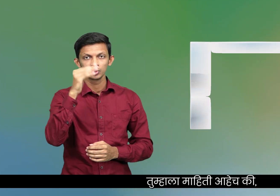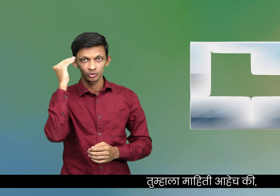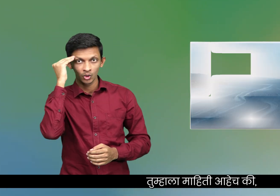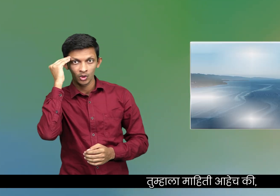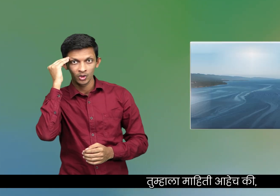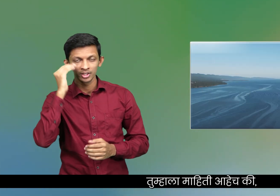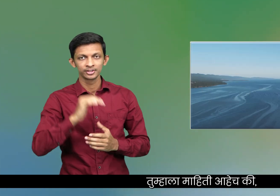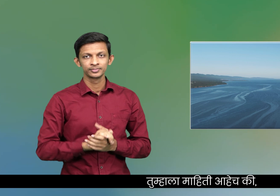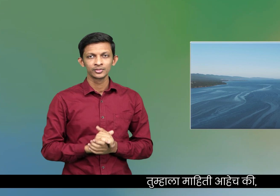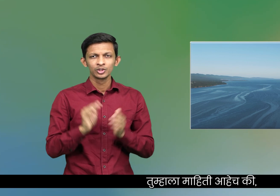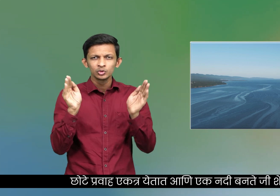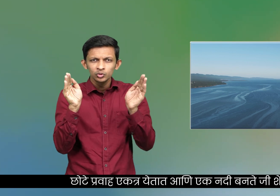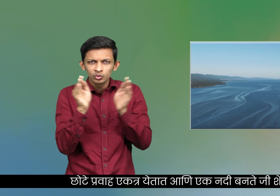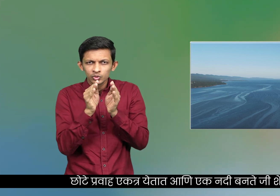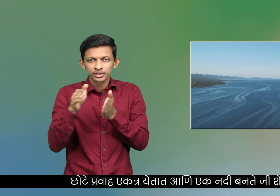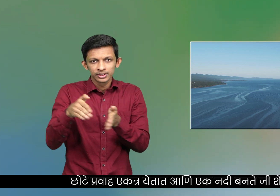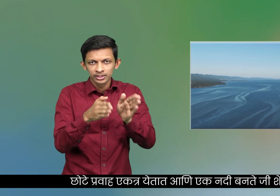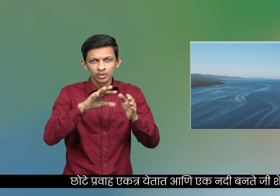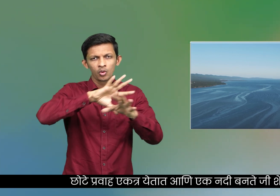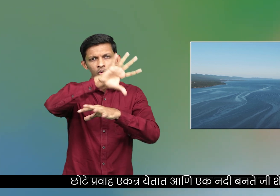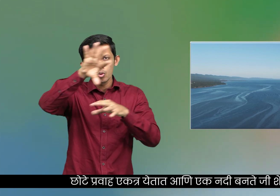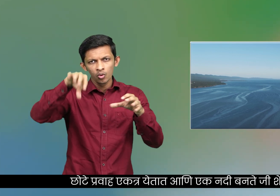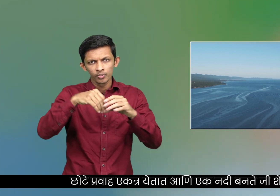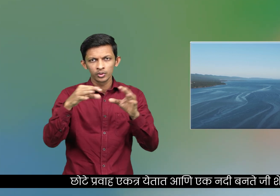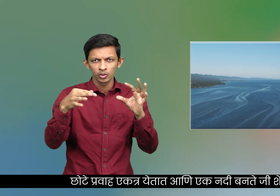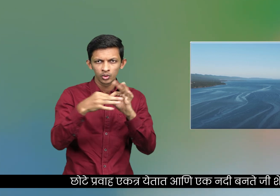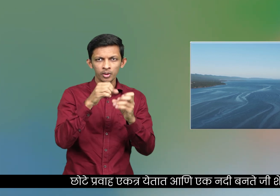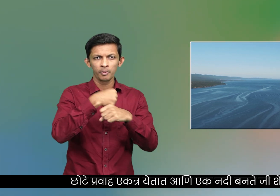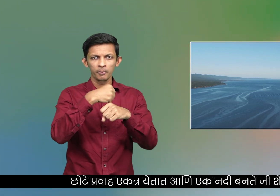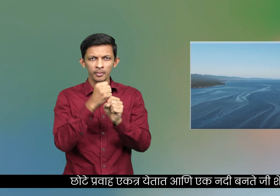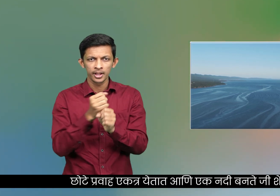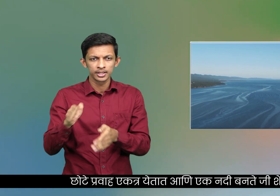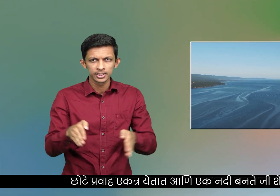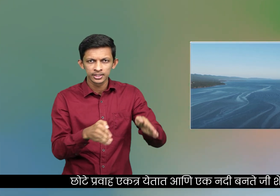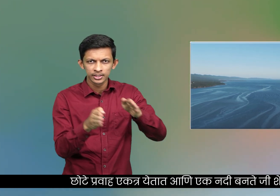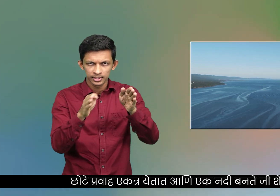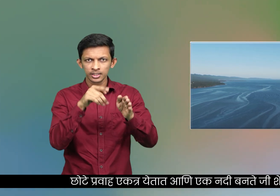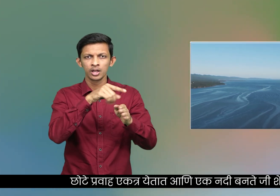तुम्हाला माहित आहेच की छोटे प्रवाह एकत्र येतात आणि एक नदी बनते, जी शेवटी